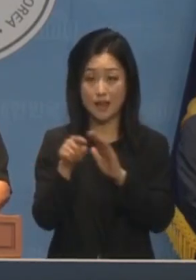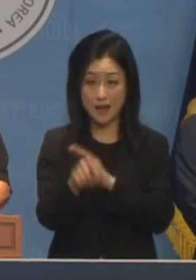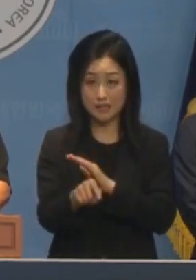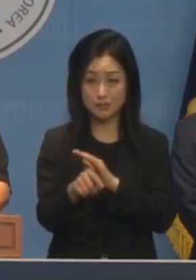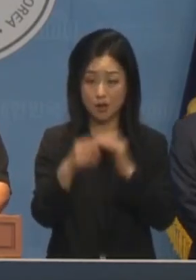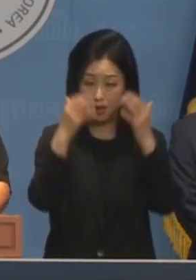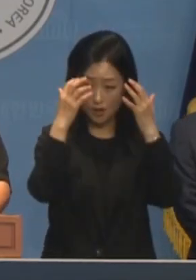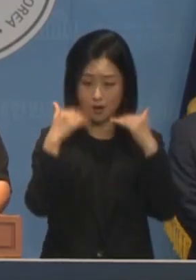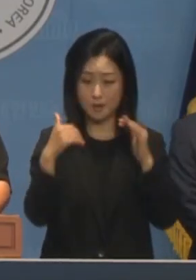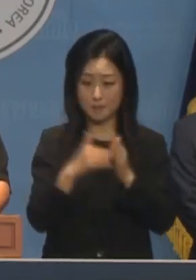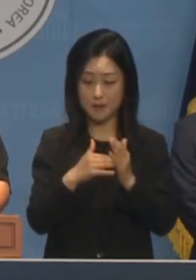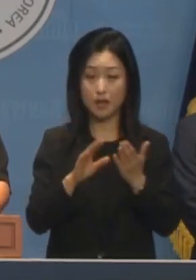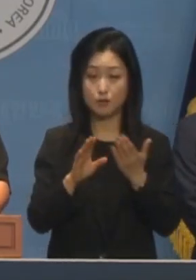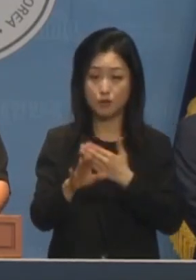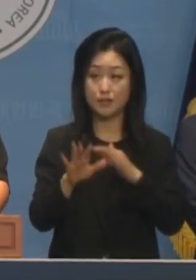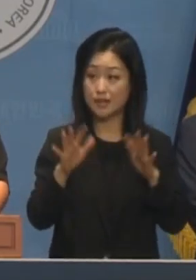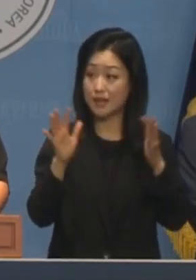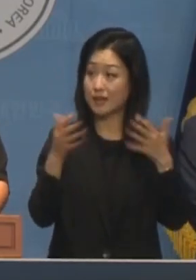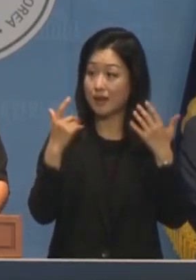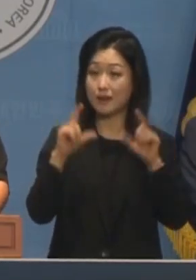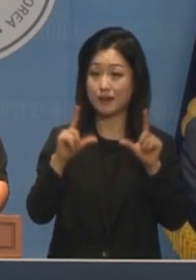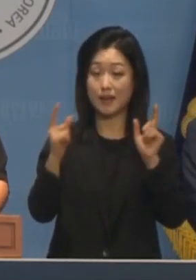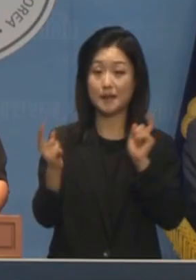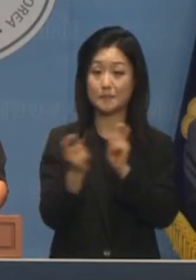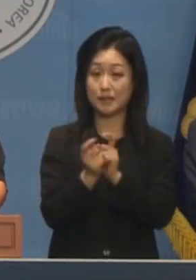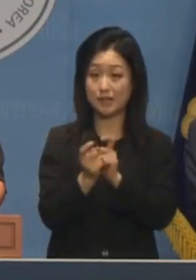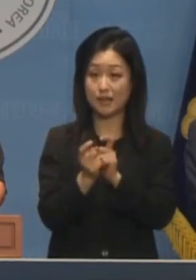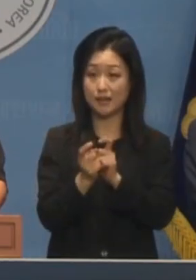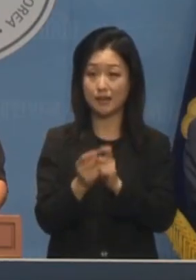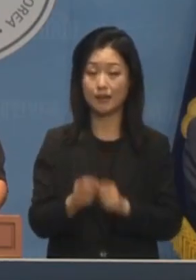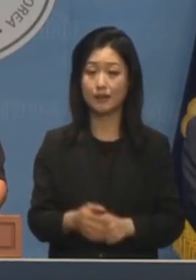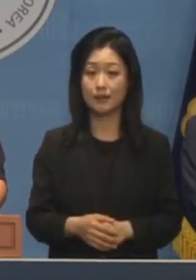여름을 지나고 지금 가을을 맞이하고 있습니다.